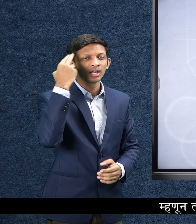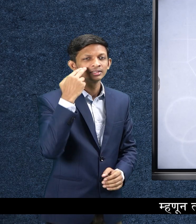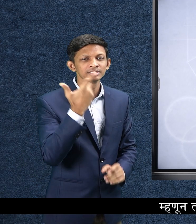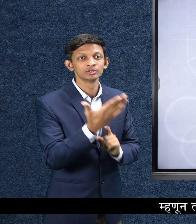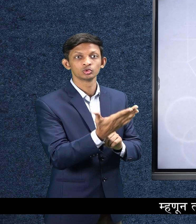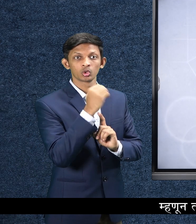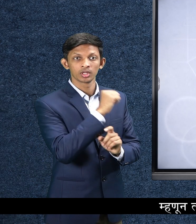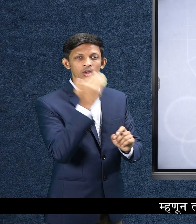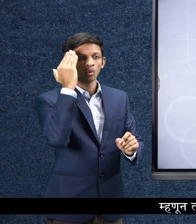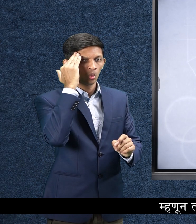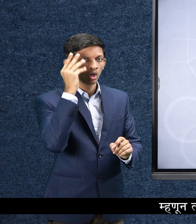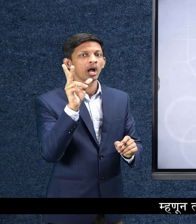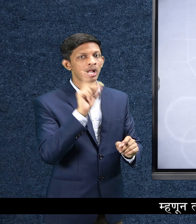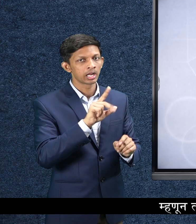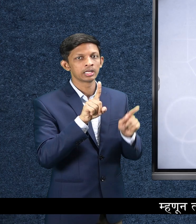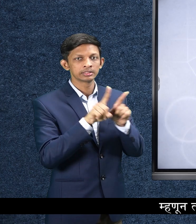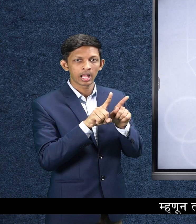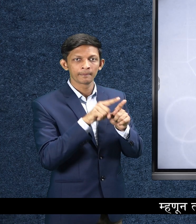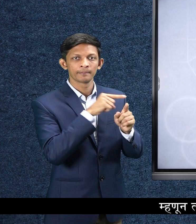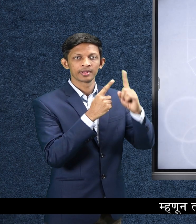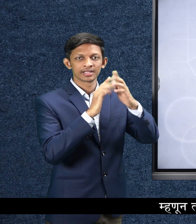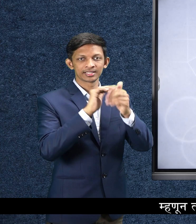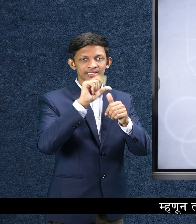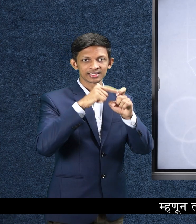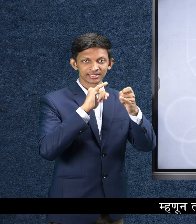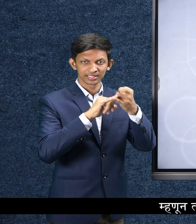म्हणून त्याला थेल्स प्रमेय असेही म्हणतात.